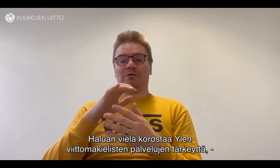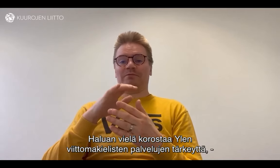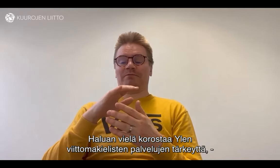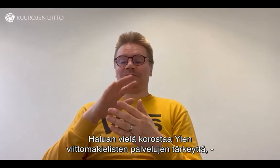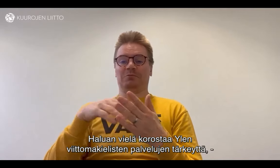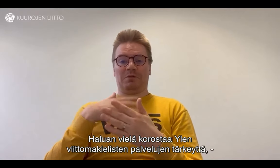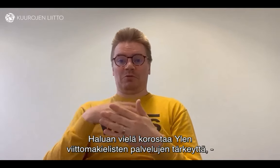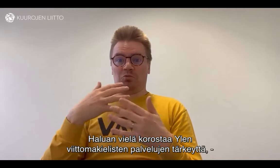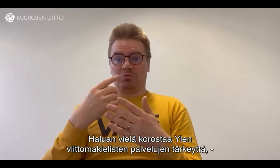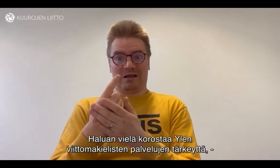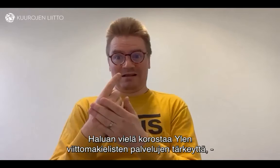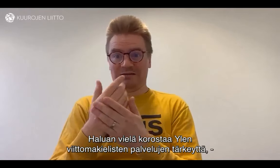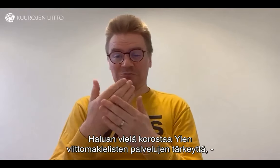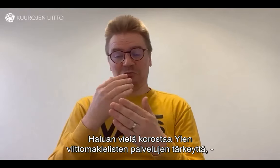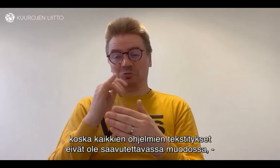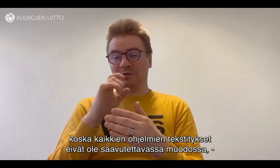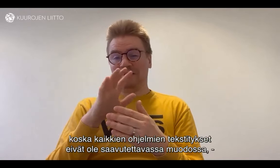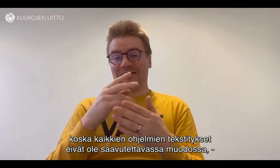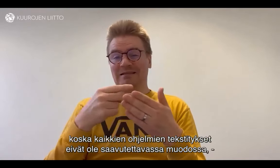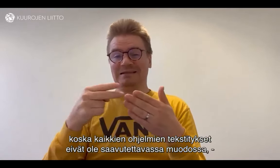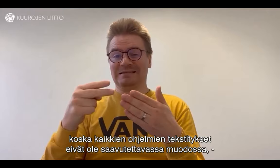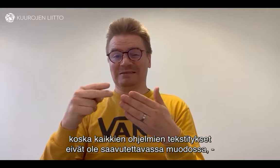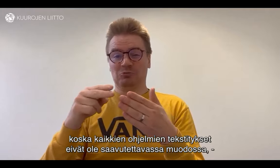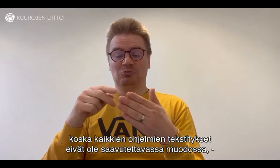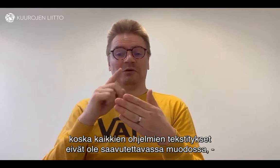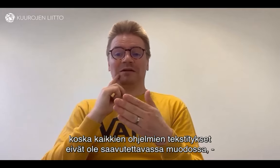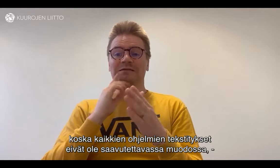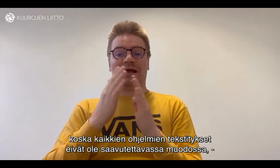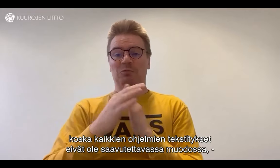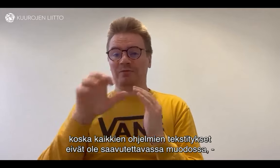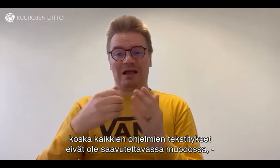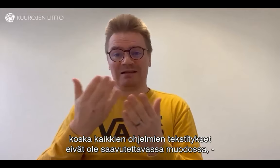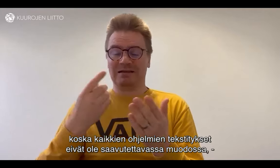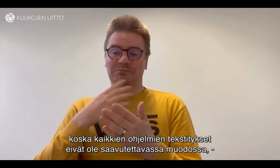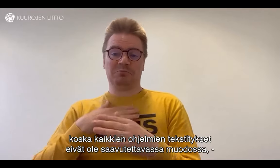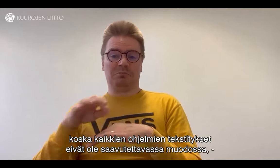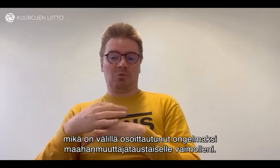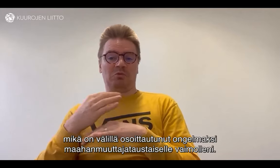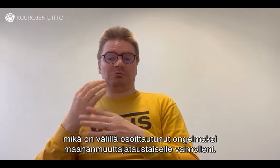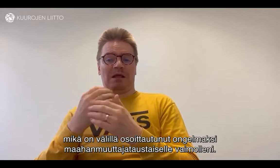työni näkökulmasta. Haluan vielä korostaa Ylen viittomakielisten palveluiden tärkeyttä,